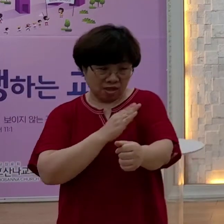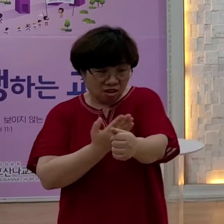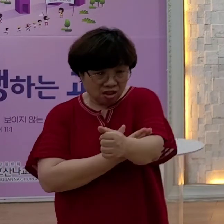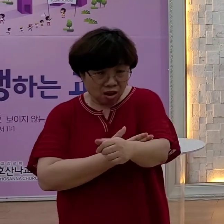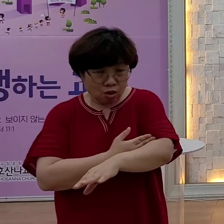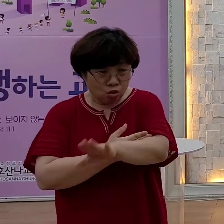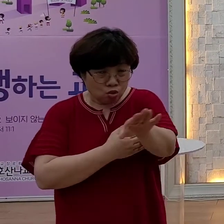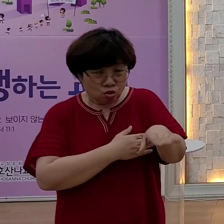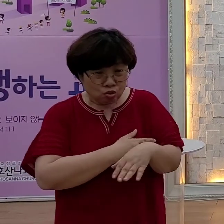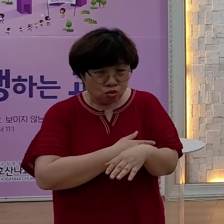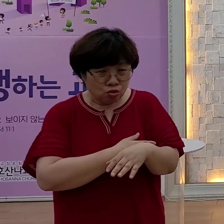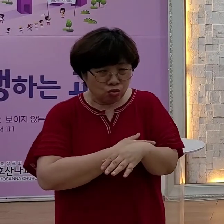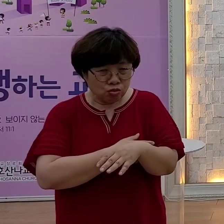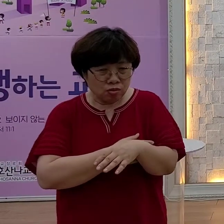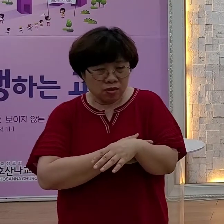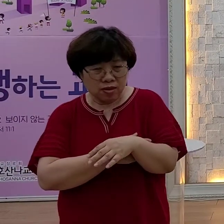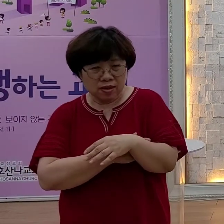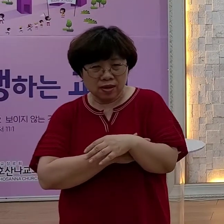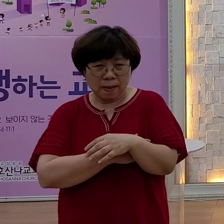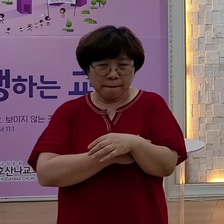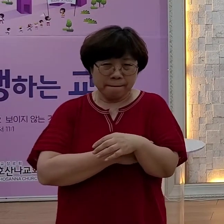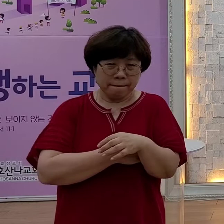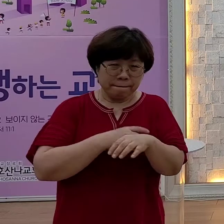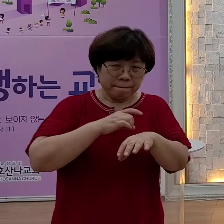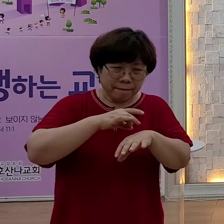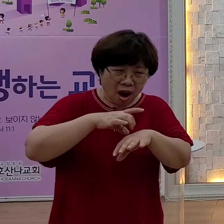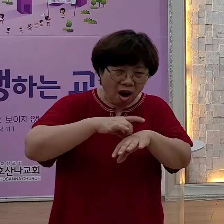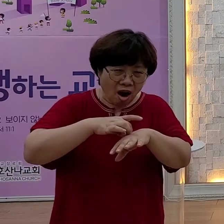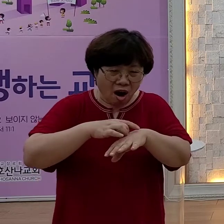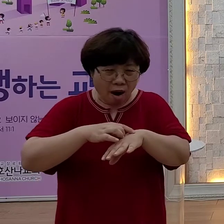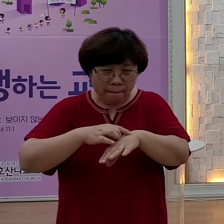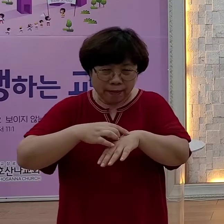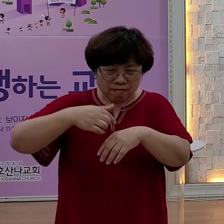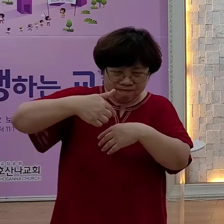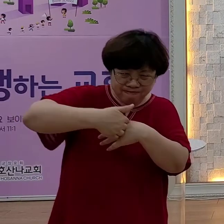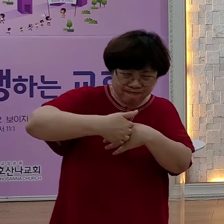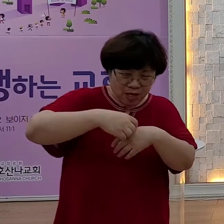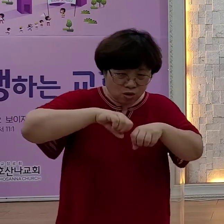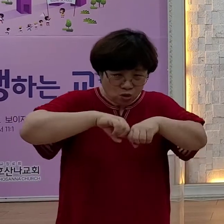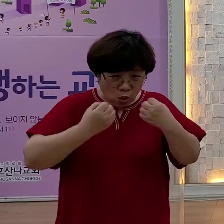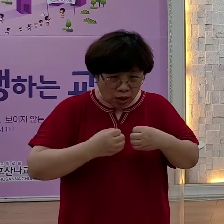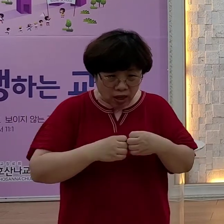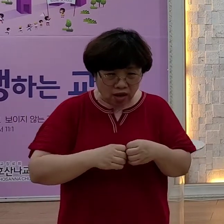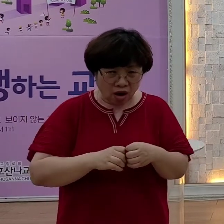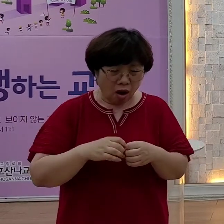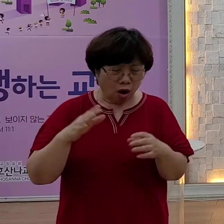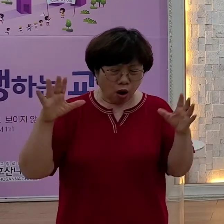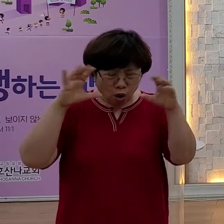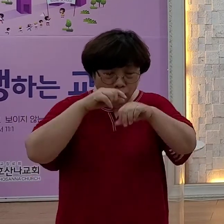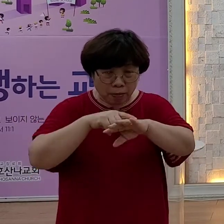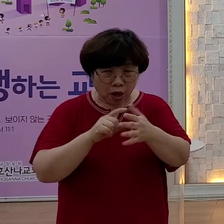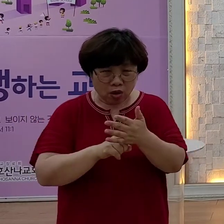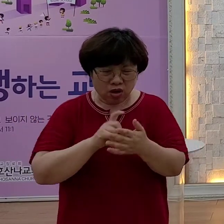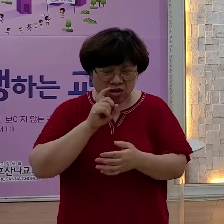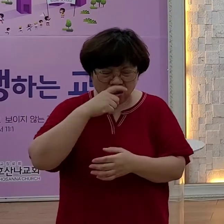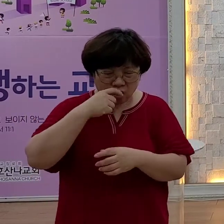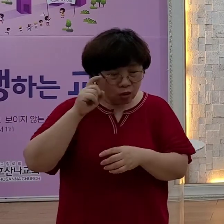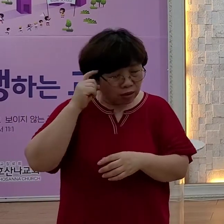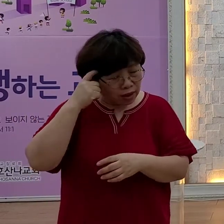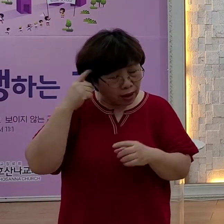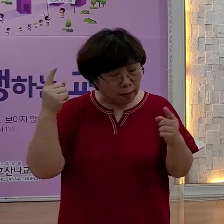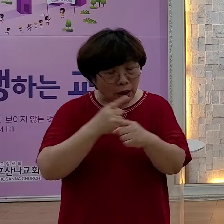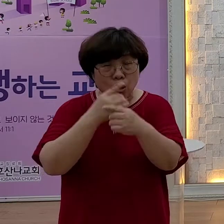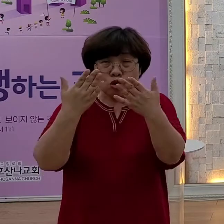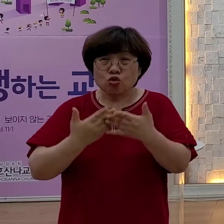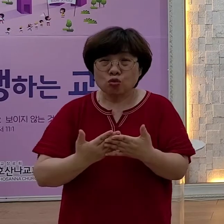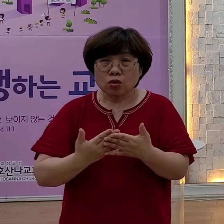능력이 우리의 관절과 골수를 찔러 쪼개고 우리의 어두운 마음과 우리의 그 더러운 생각들을 다 바꾸어 주시고